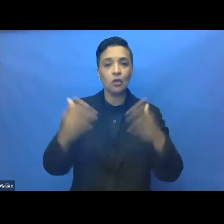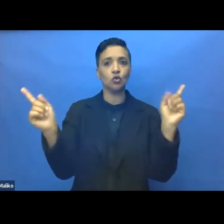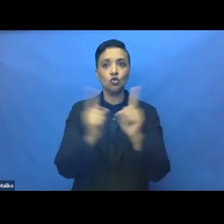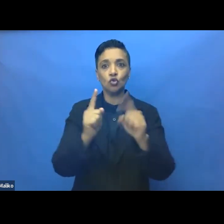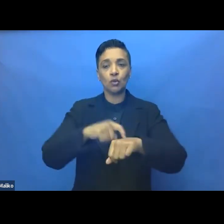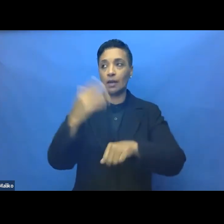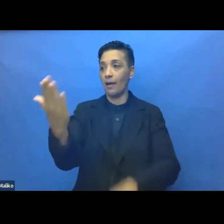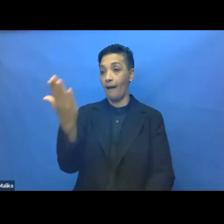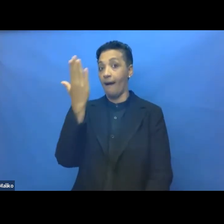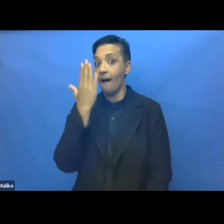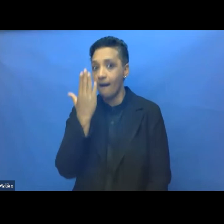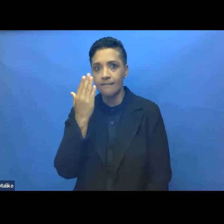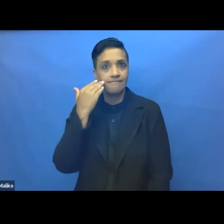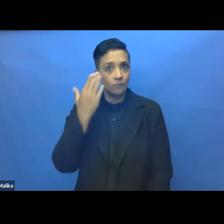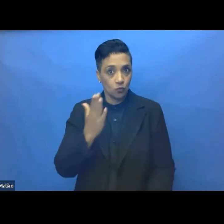l'accessibilité.